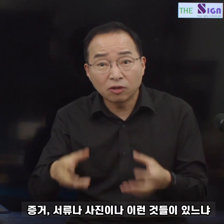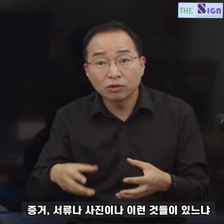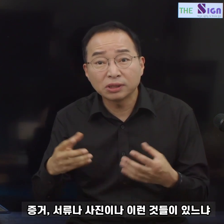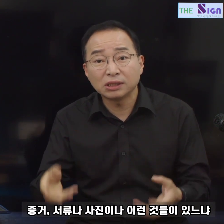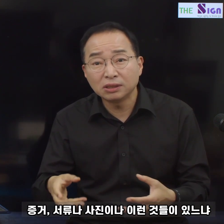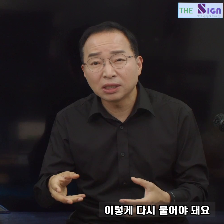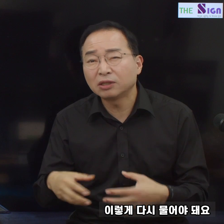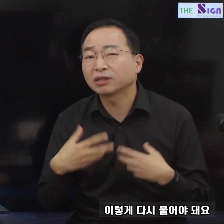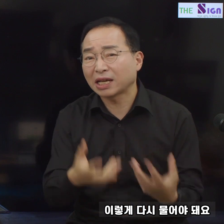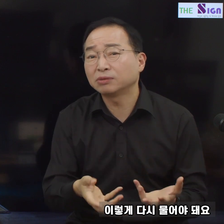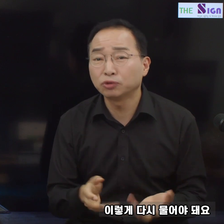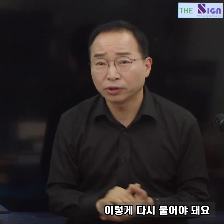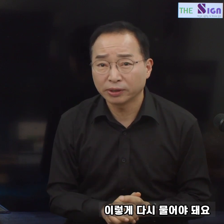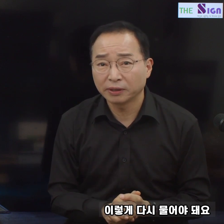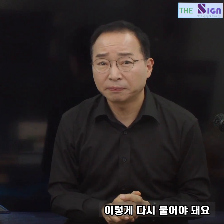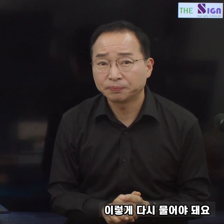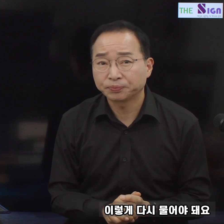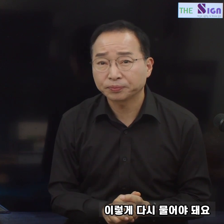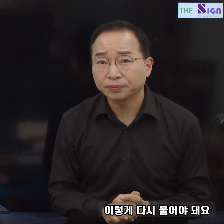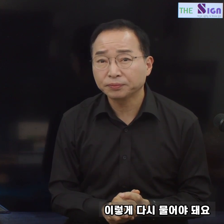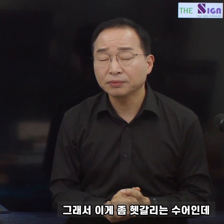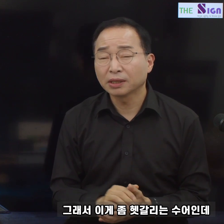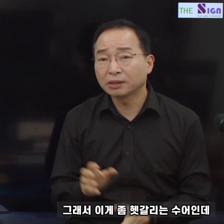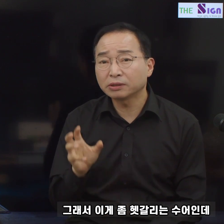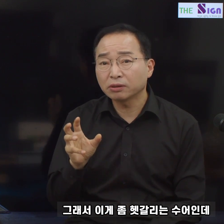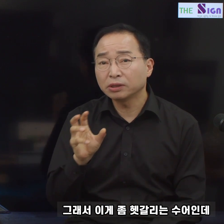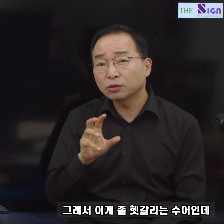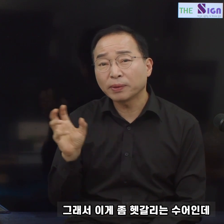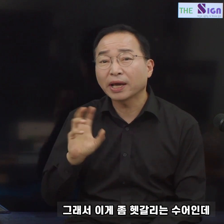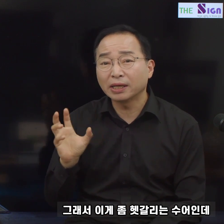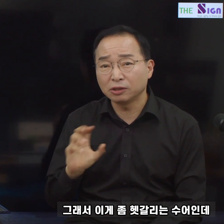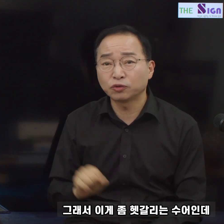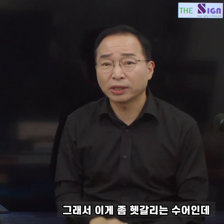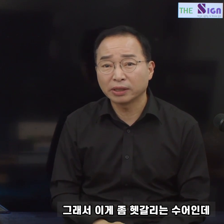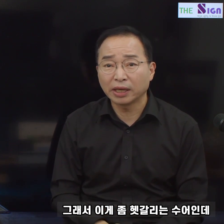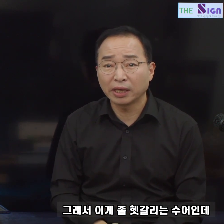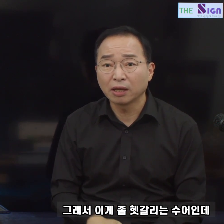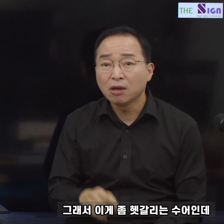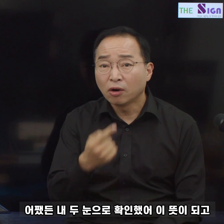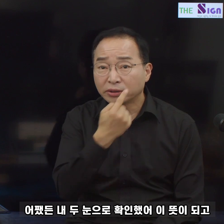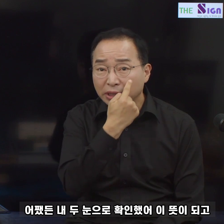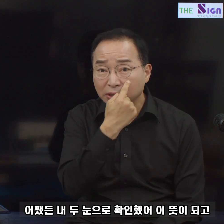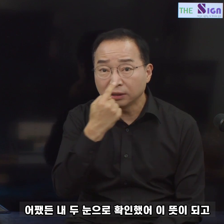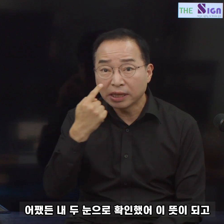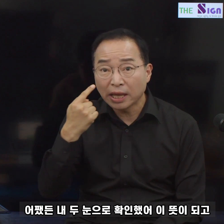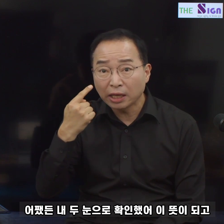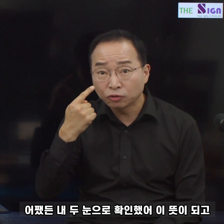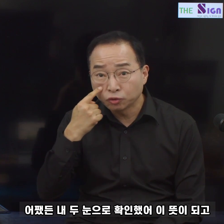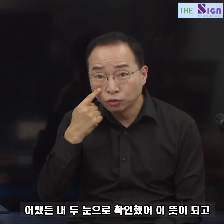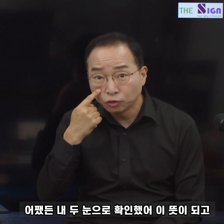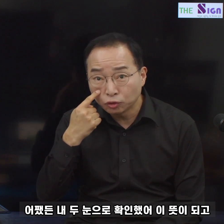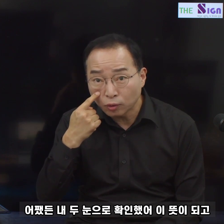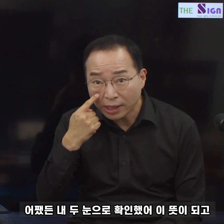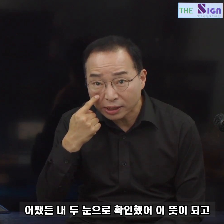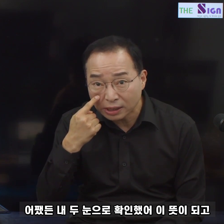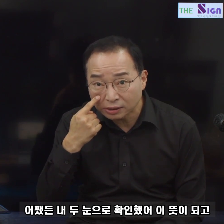것들이 있느냐 이렇게 다시 물어야 돼요. 그래서 이게 좀 헷갈리는 수화인데 어쨌든 내 두 눈으로